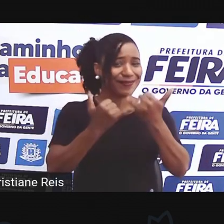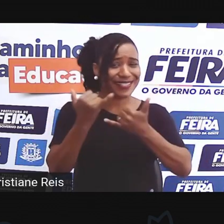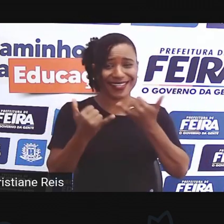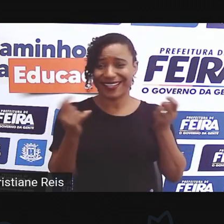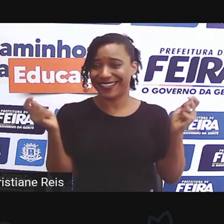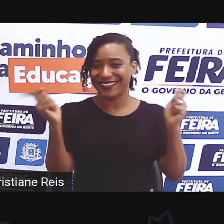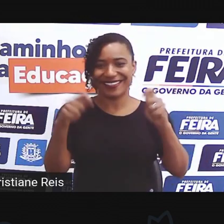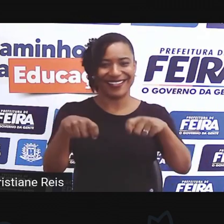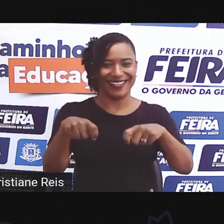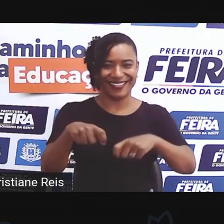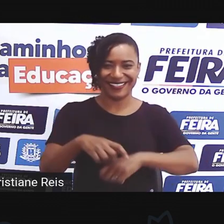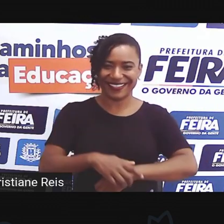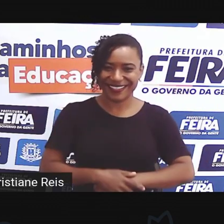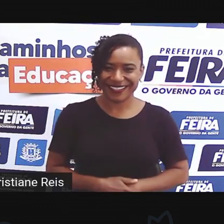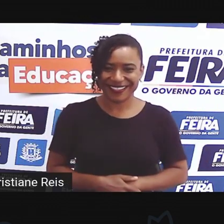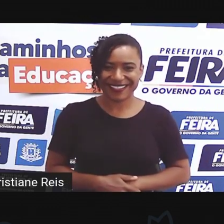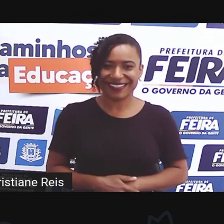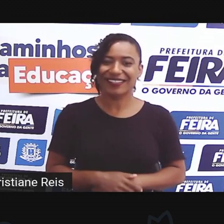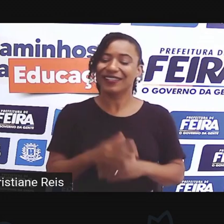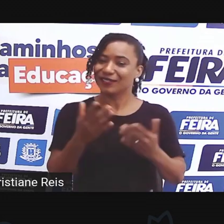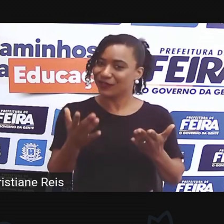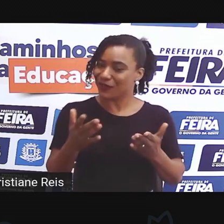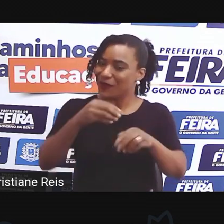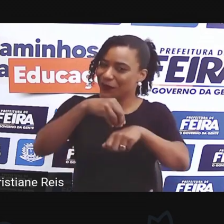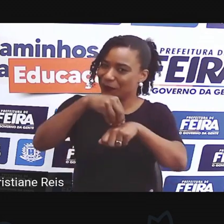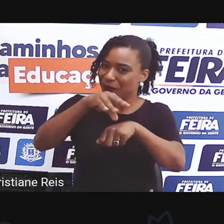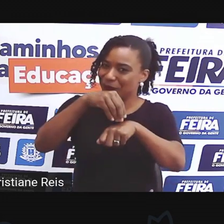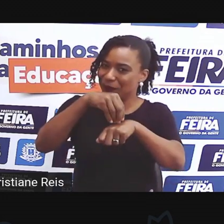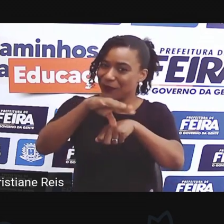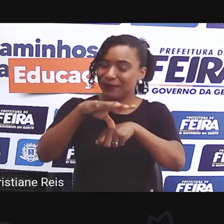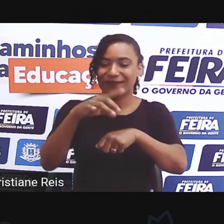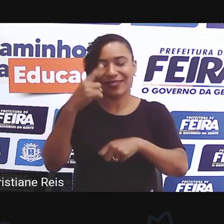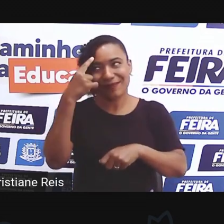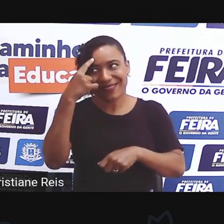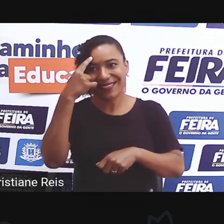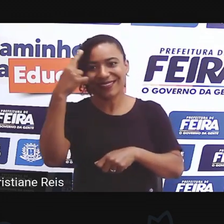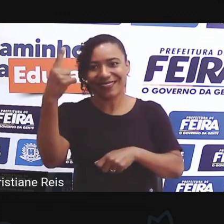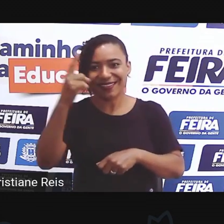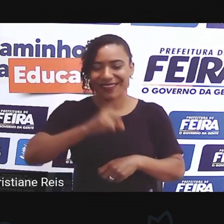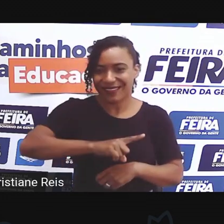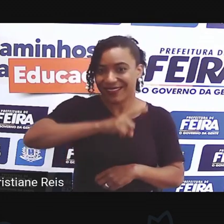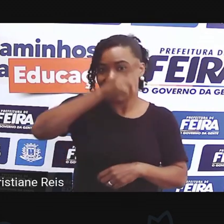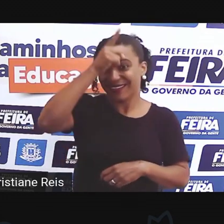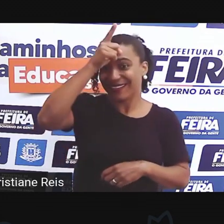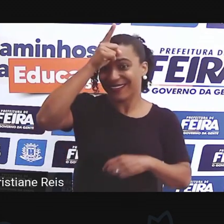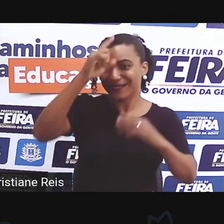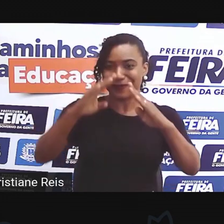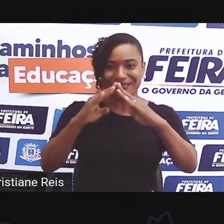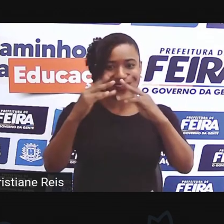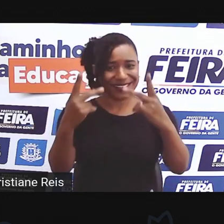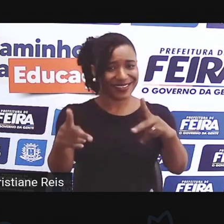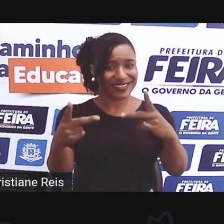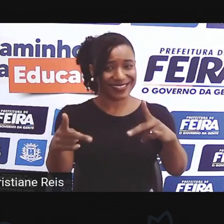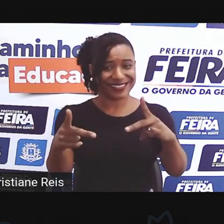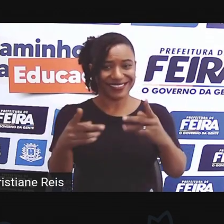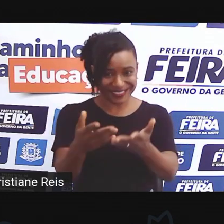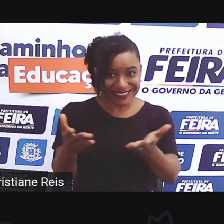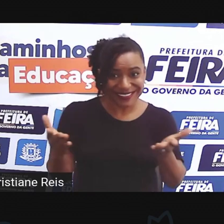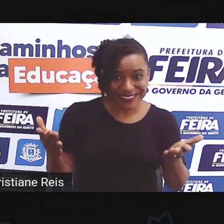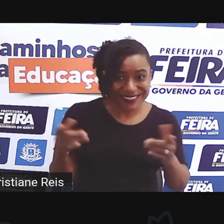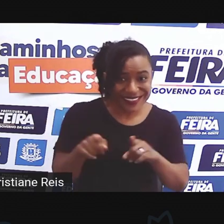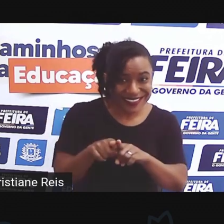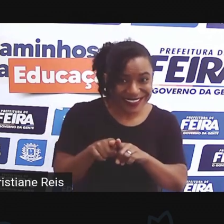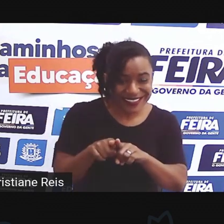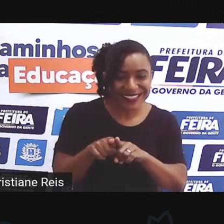gente quiser. Aqui foram só algumas dicas. E vocês, vão brincar daí de casa também? Brinquem